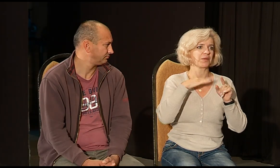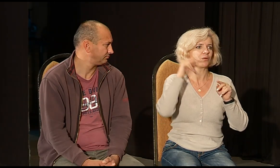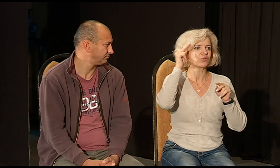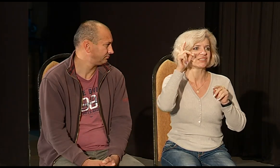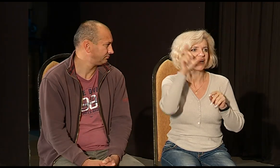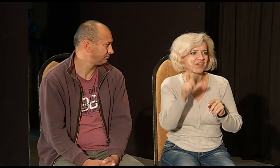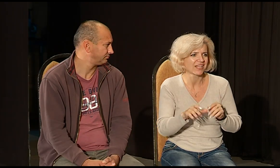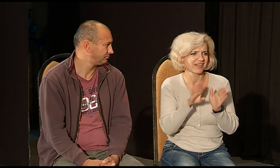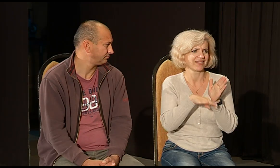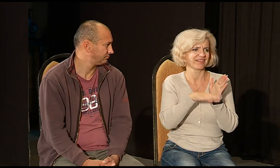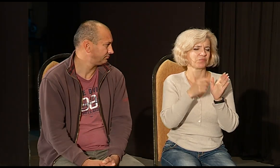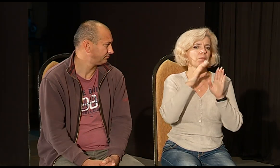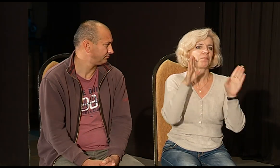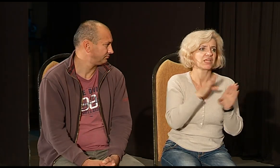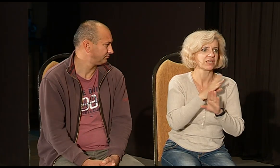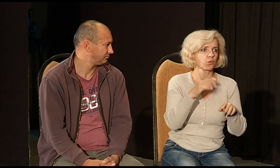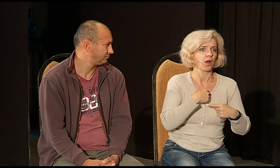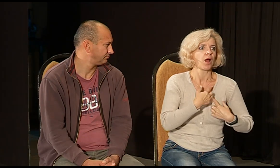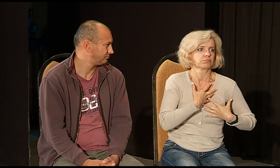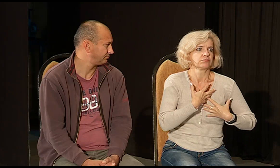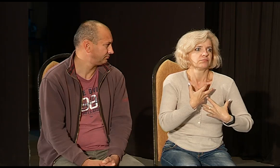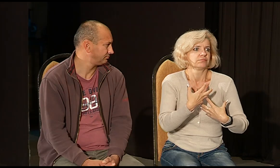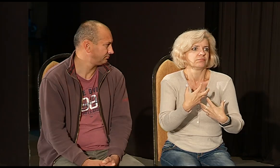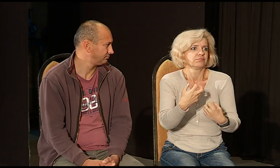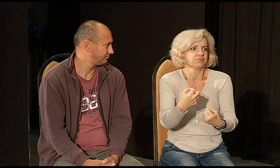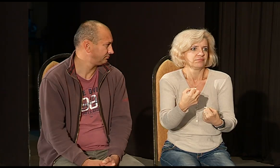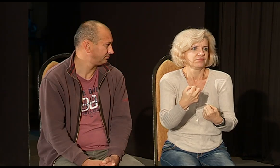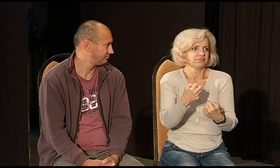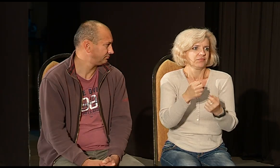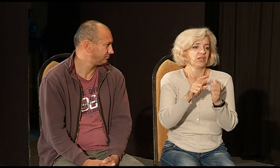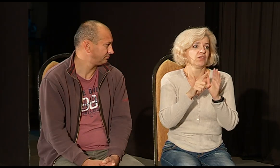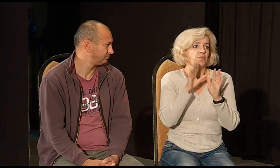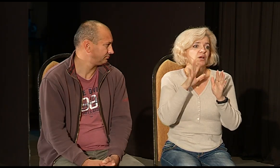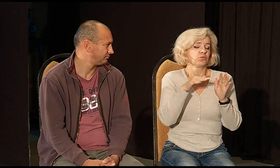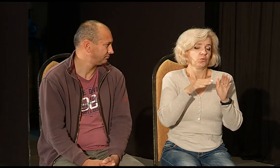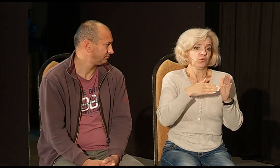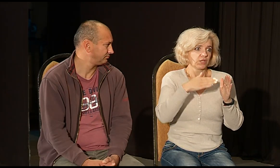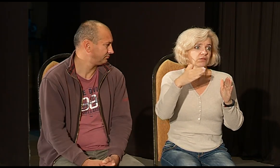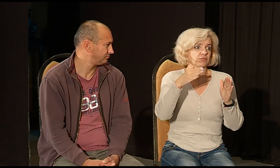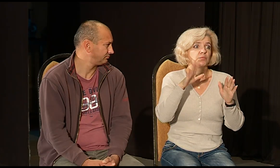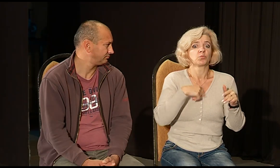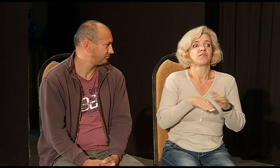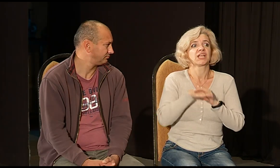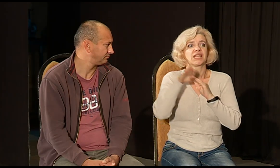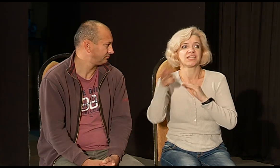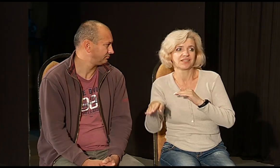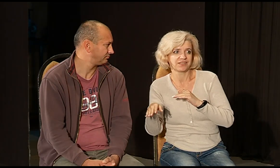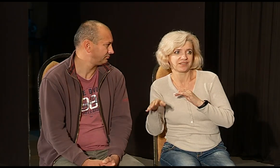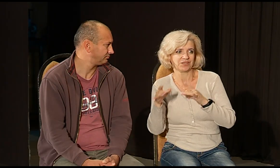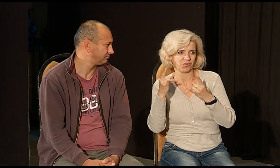Și pentru dezvoltare personală, pe mine părinții m-au adus la Casa de Cultură. Eu am devenit pasionată